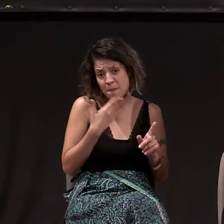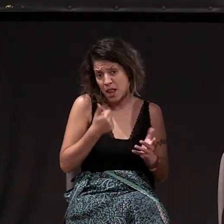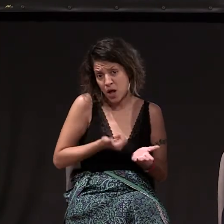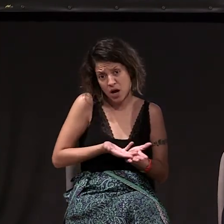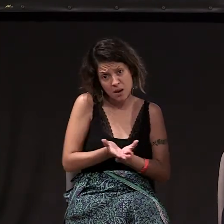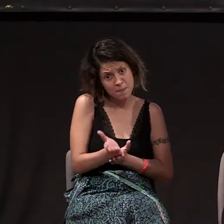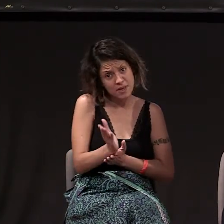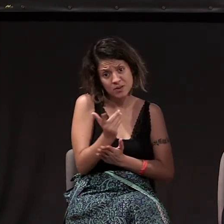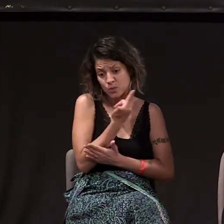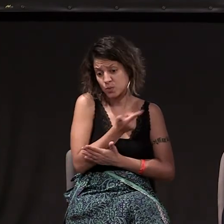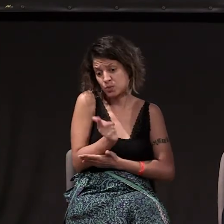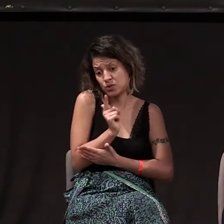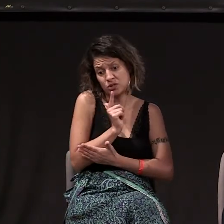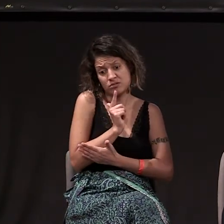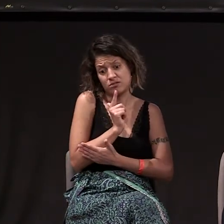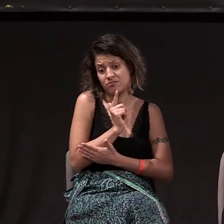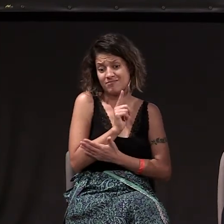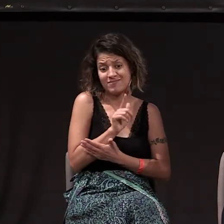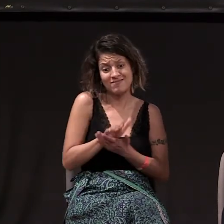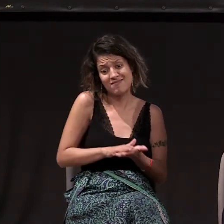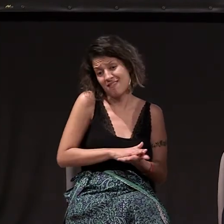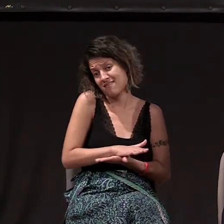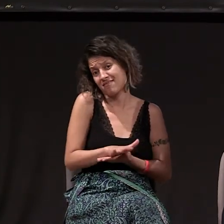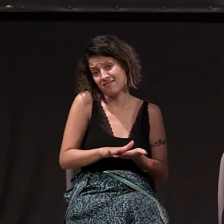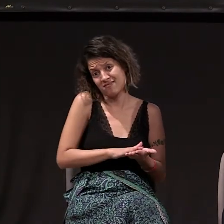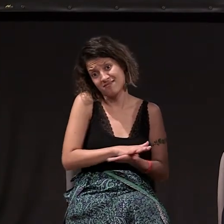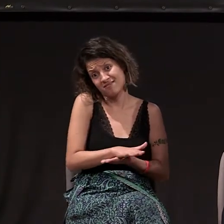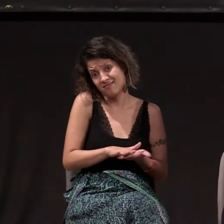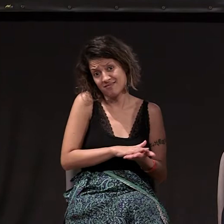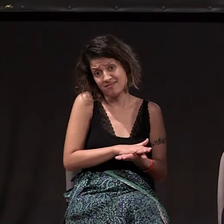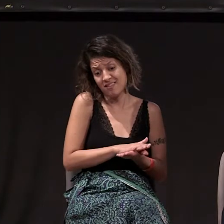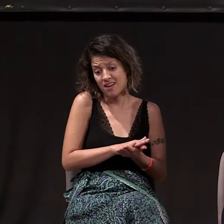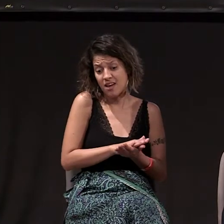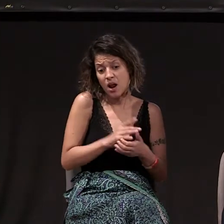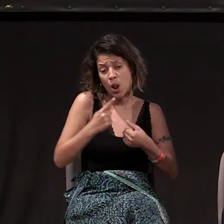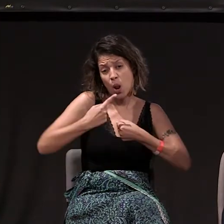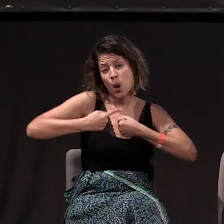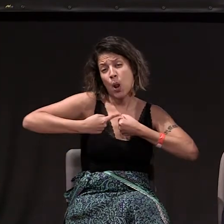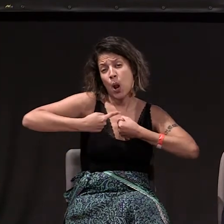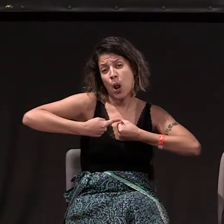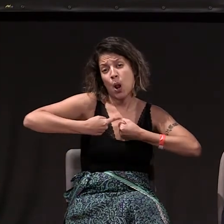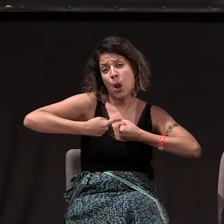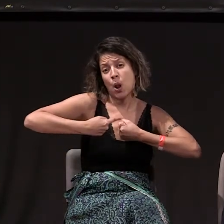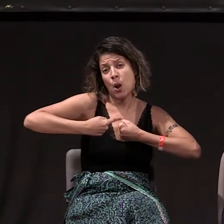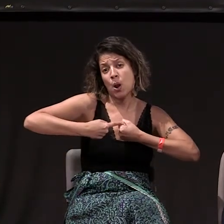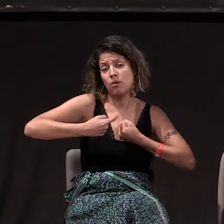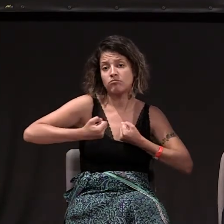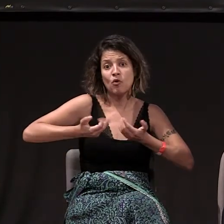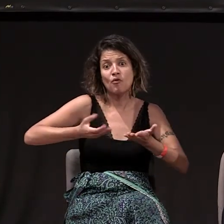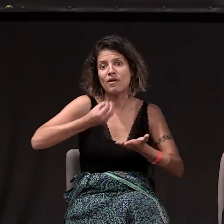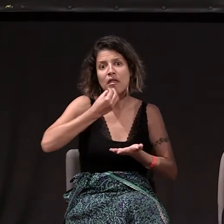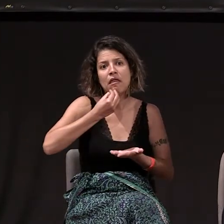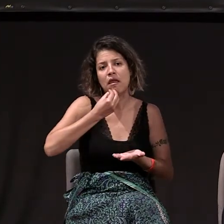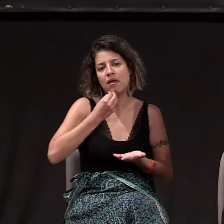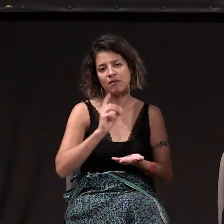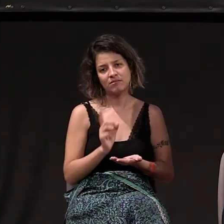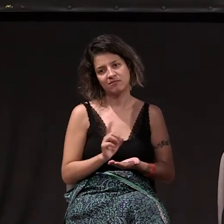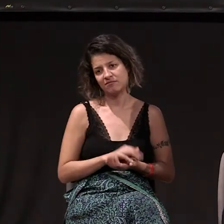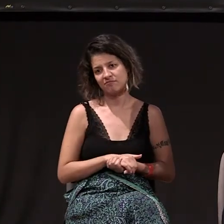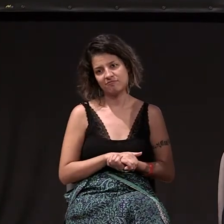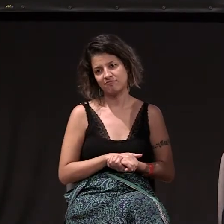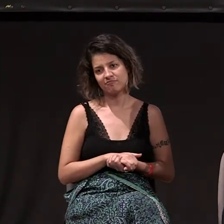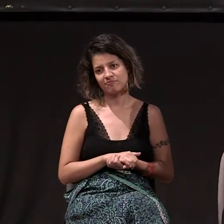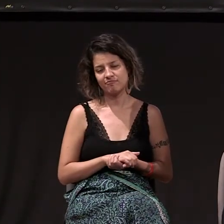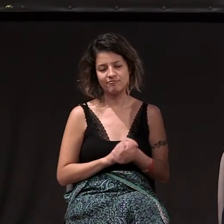Elas não tinham nenhuma outra... É uma cidade pequena, oferece muitas oportunidades.